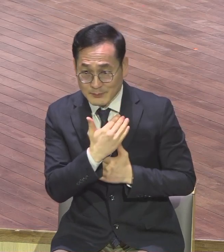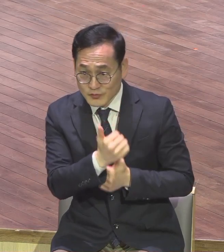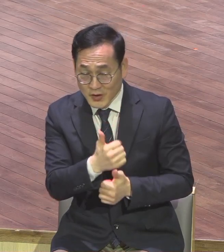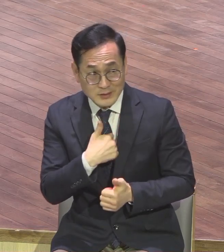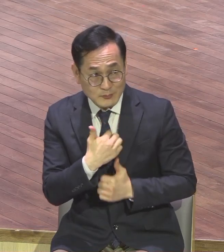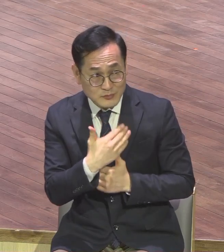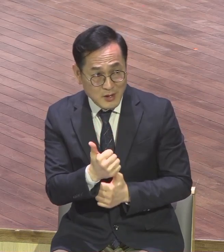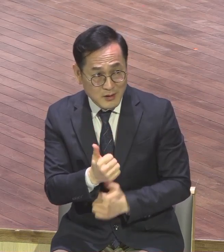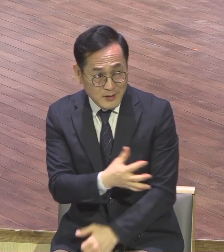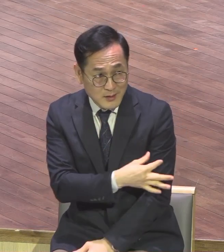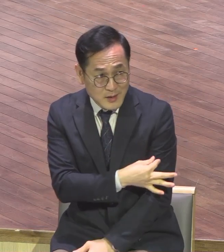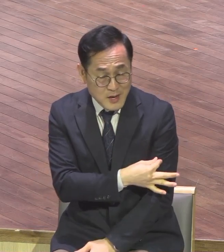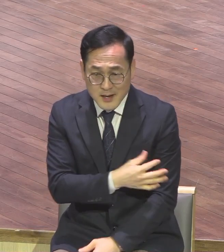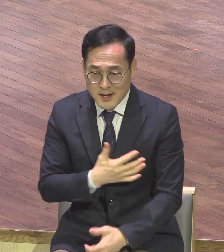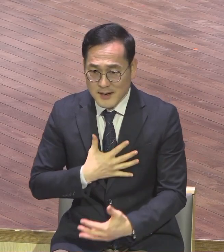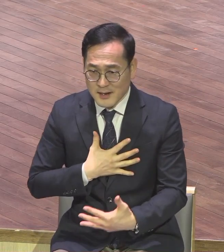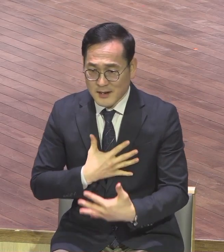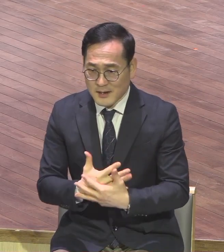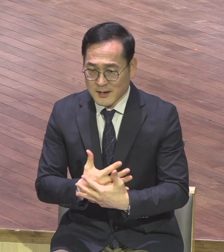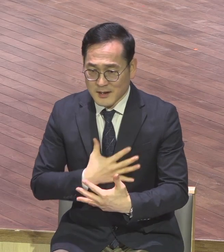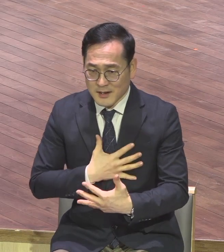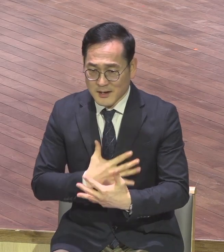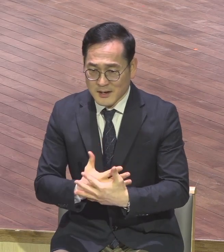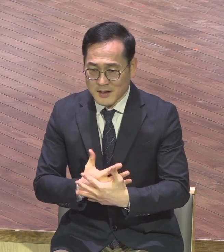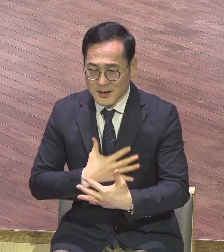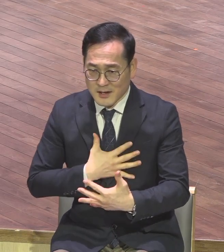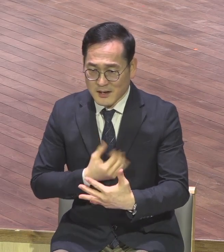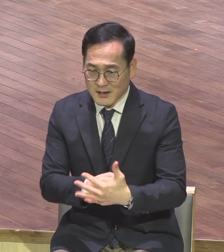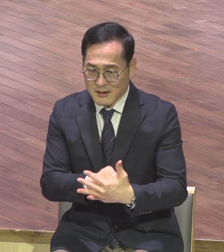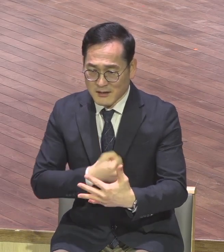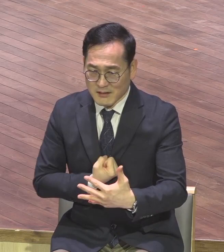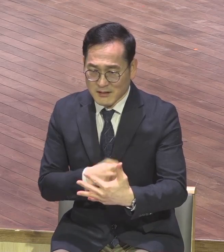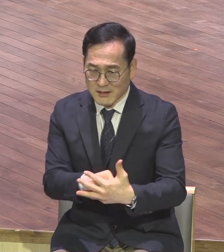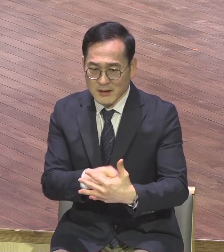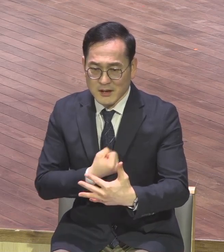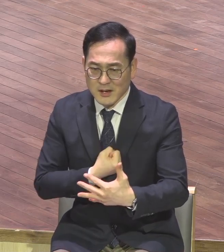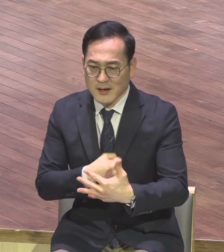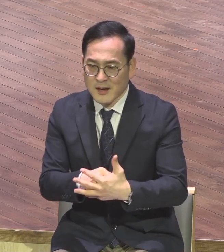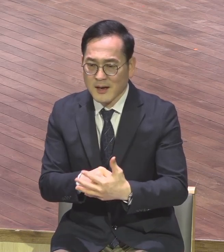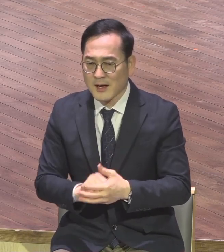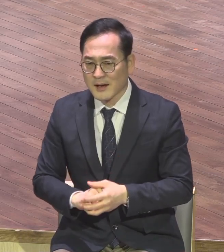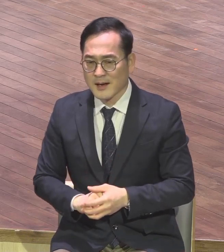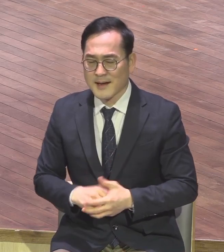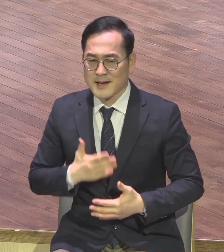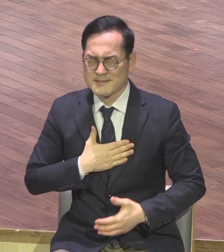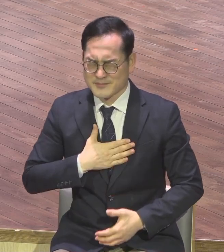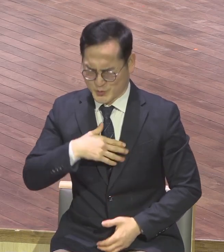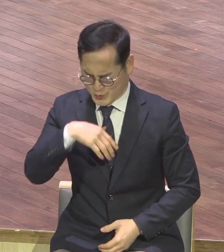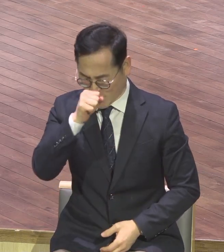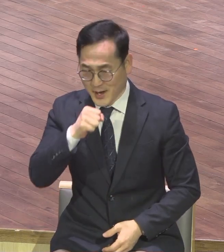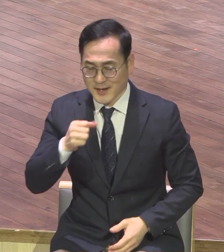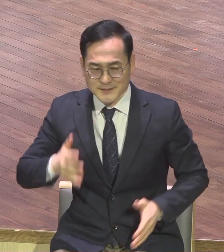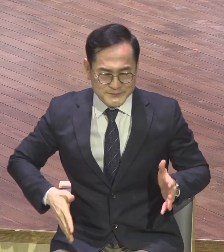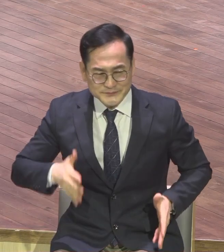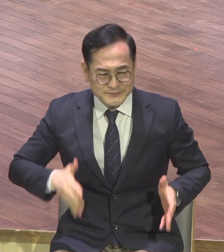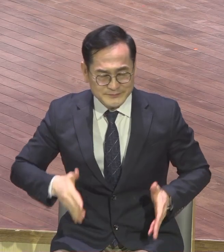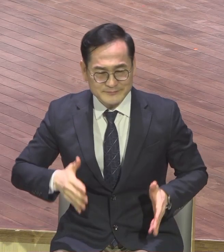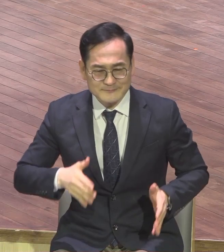얼마나 그렇게 쓸려있는 마음으로 갔던지 마치 구름이 떠다니는 그런 기분으로